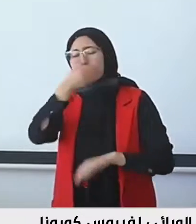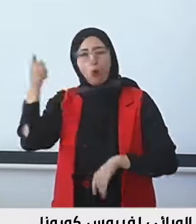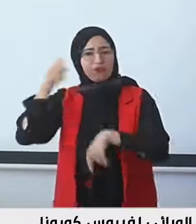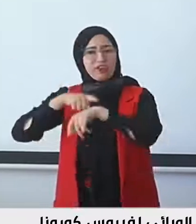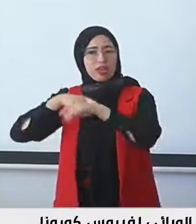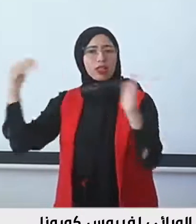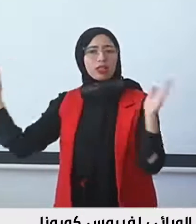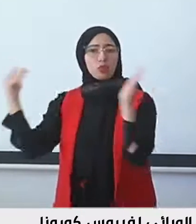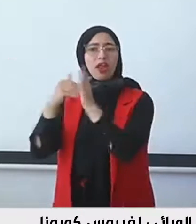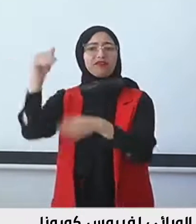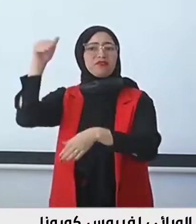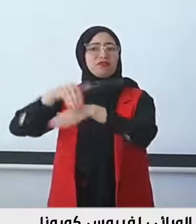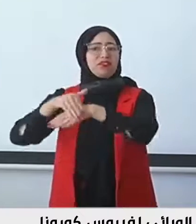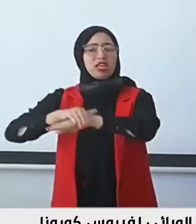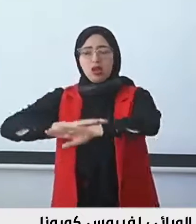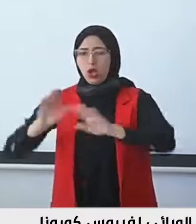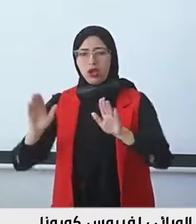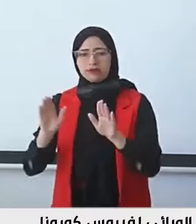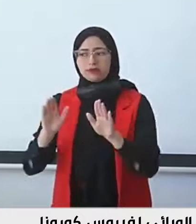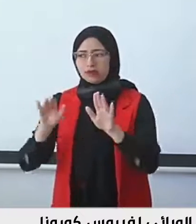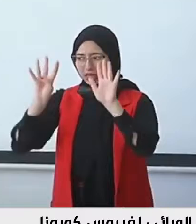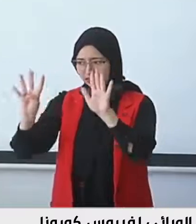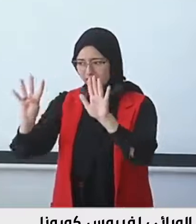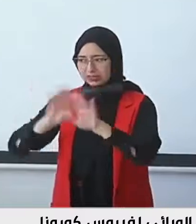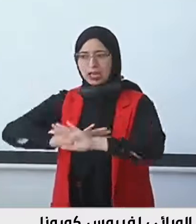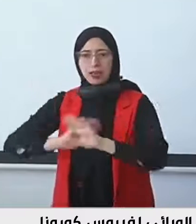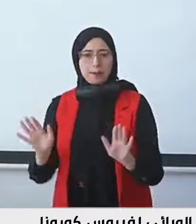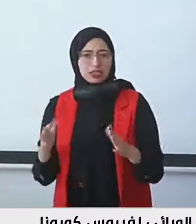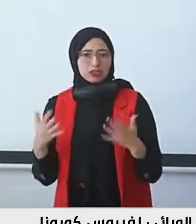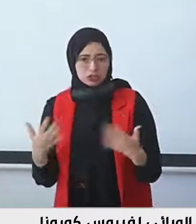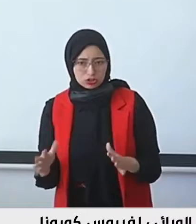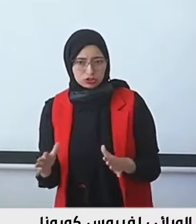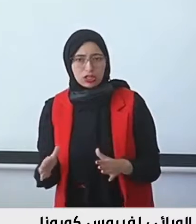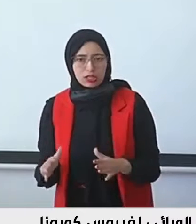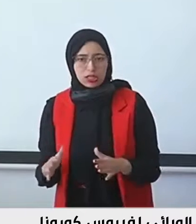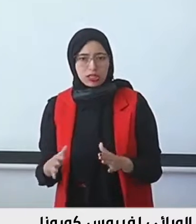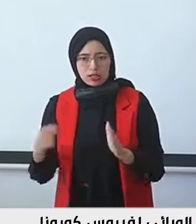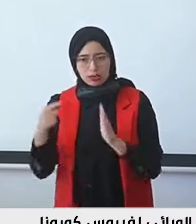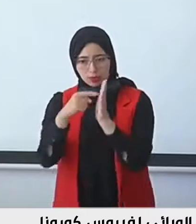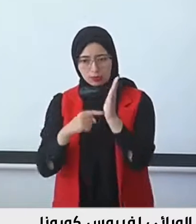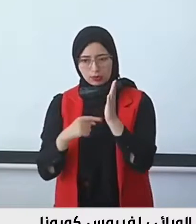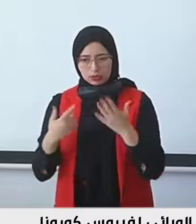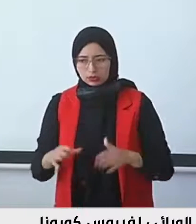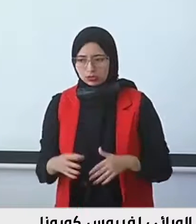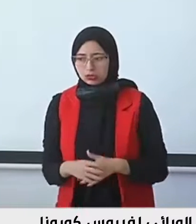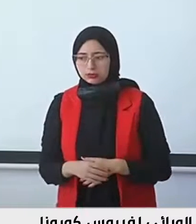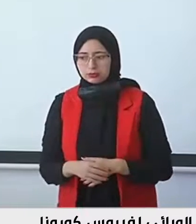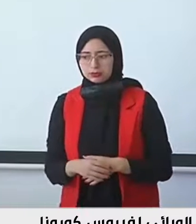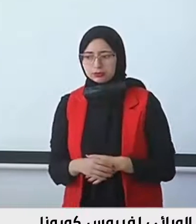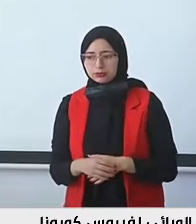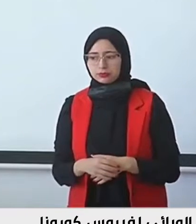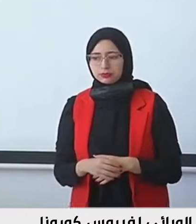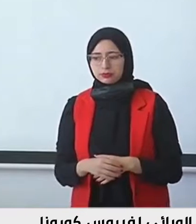كوفرف هام جدا في المجموعه نتاع الاجراءات هذه.